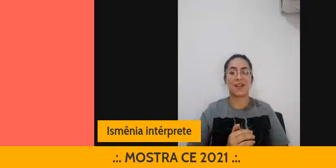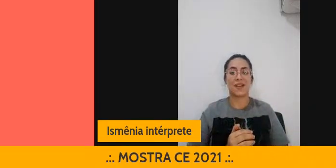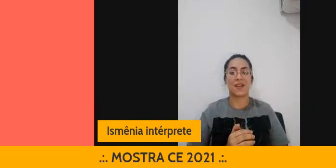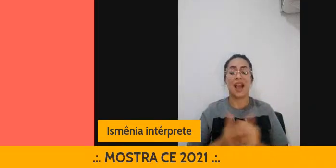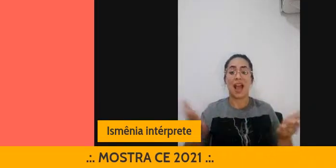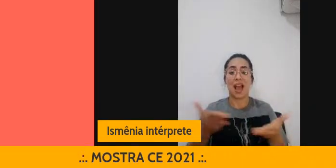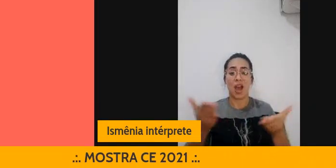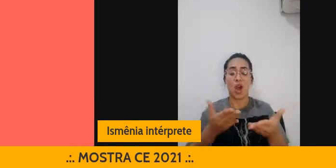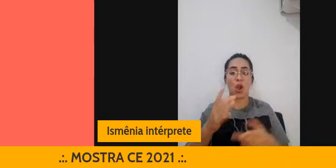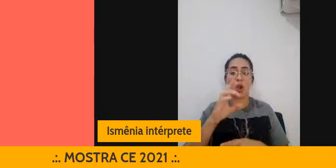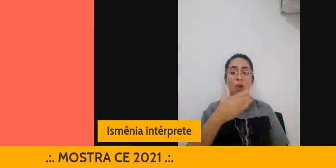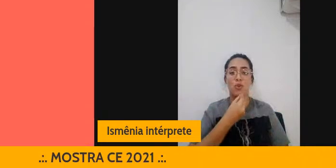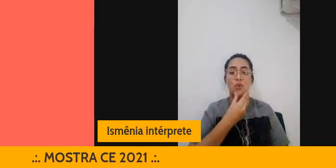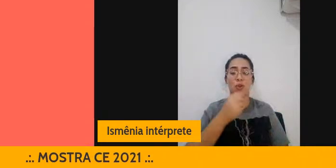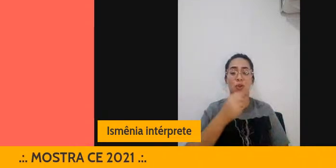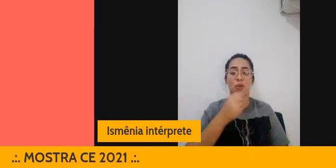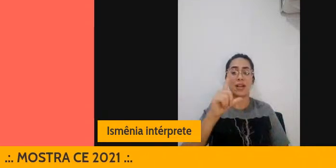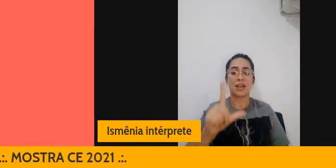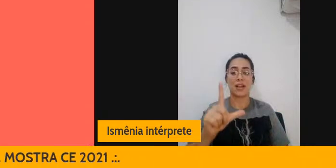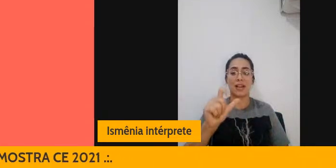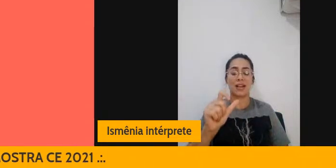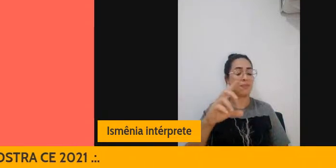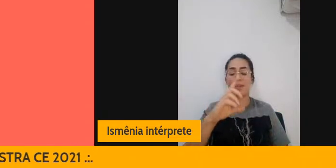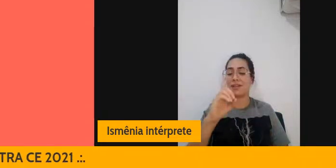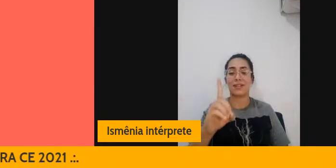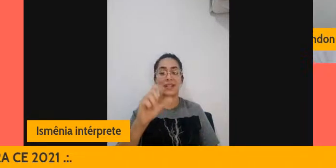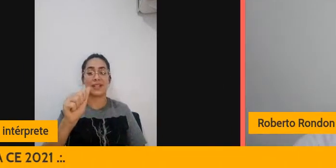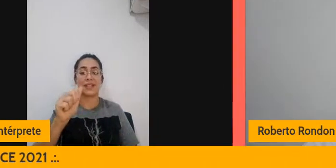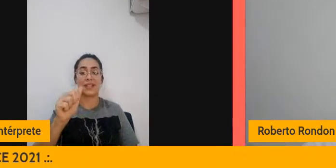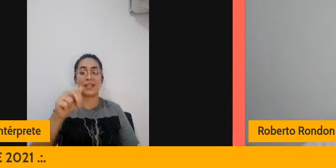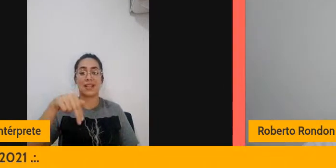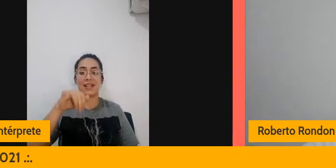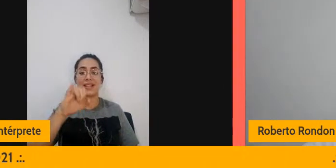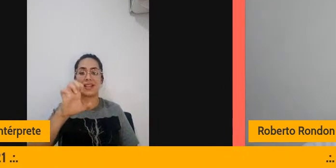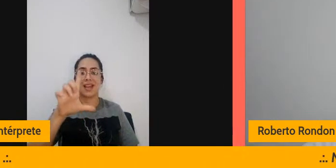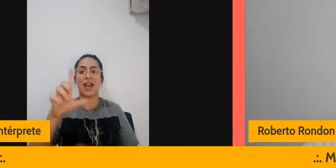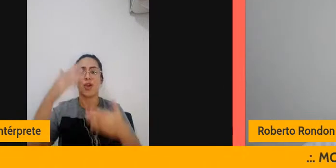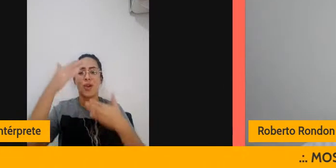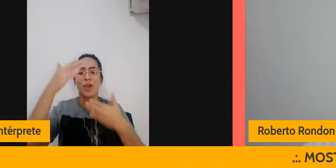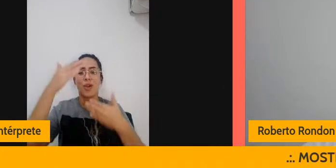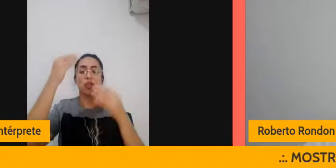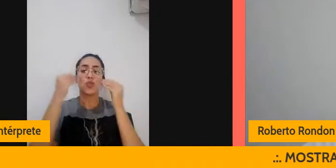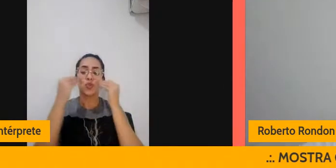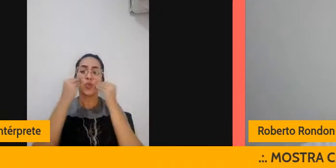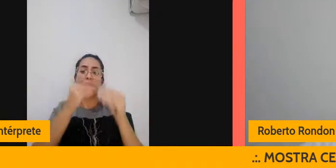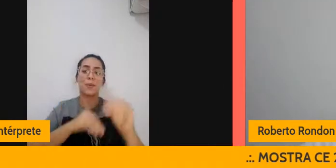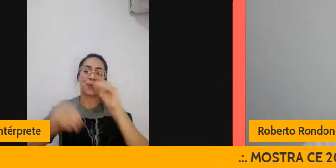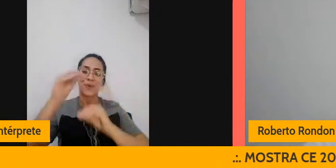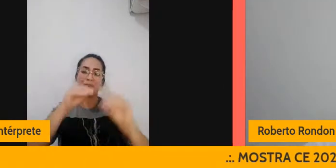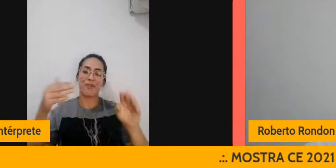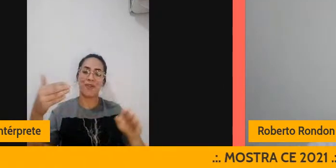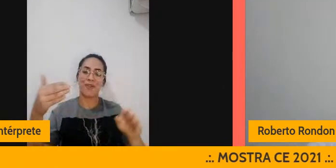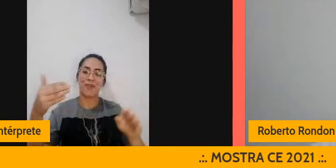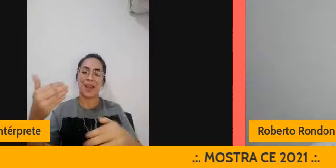né, para surpresa, e agradecer, né, um beijo para todo mundo que ainda está aqui com a gente, quem participou todos esses